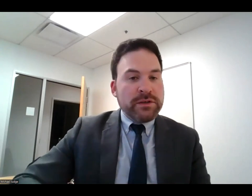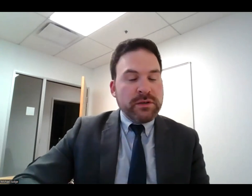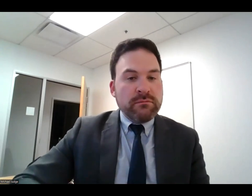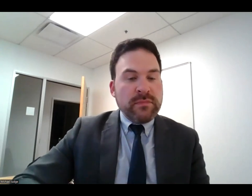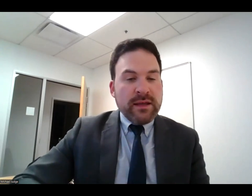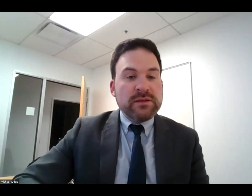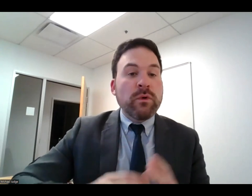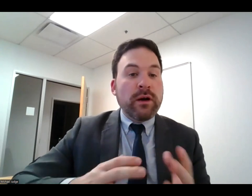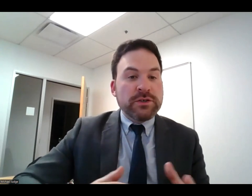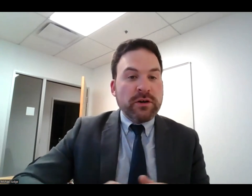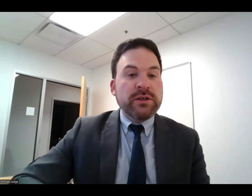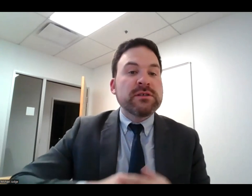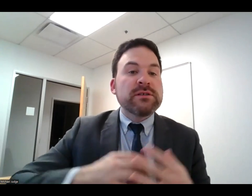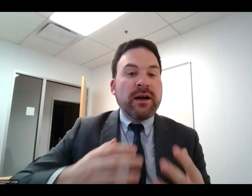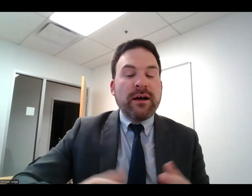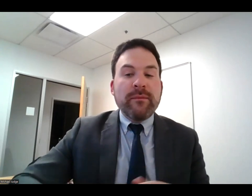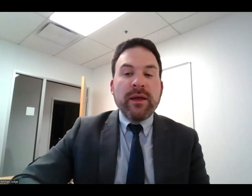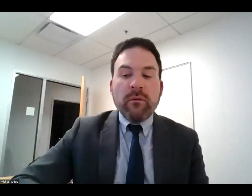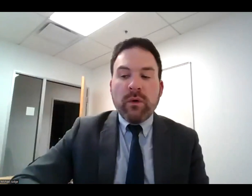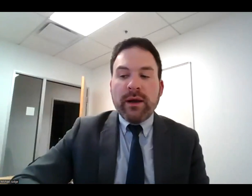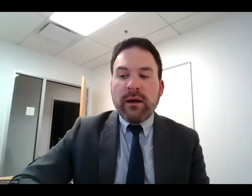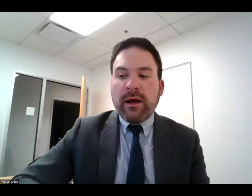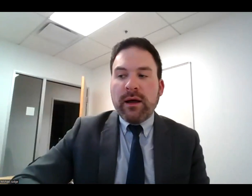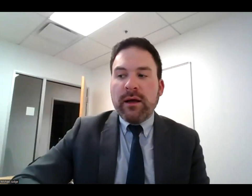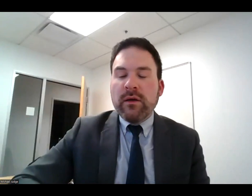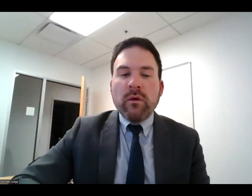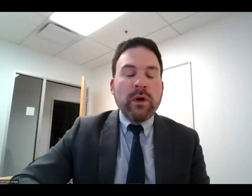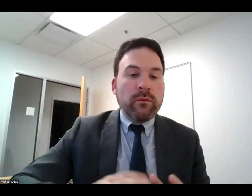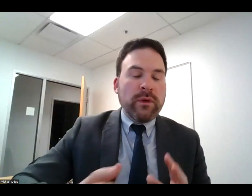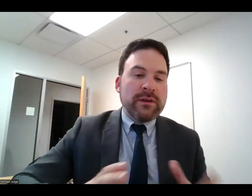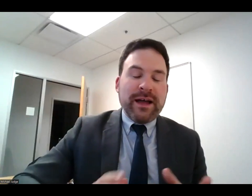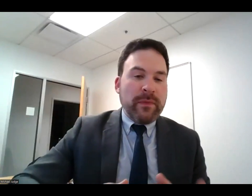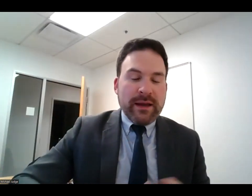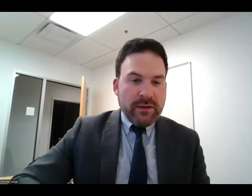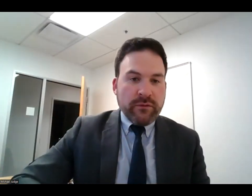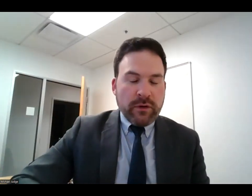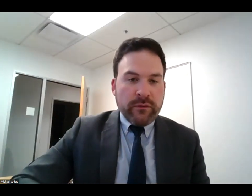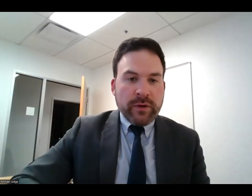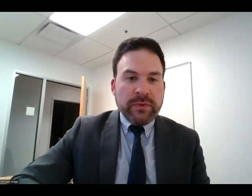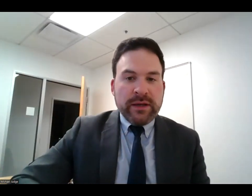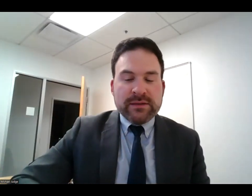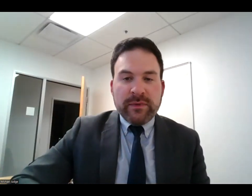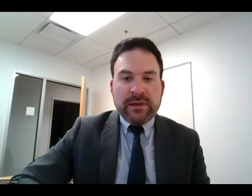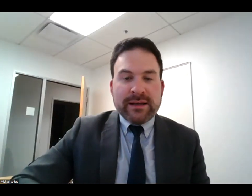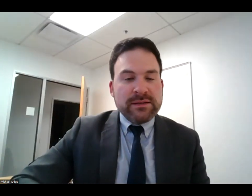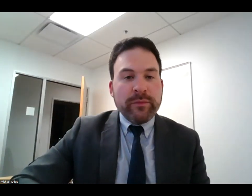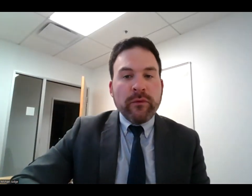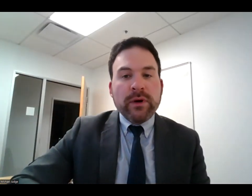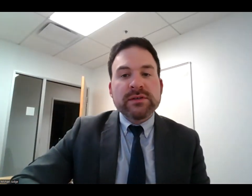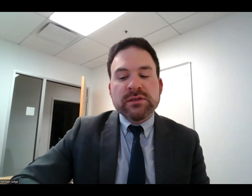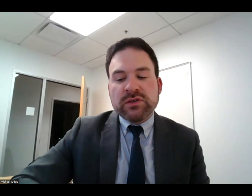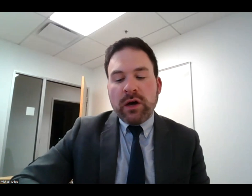tratar de delinear qué es lo que es la comisión y qué es lo que nos encargamos y cuál es el